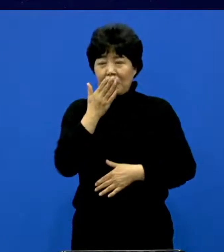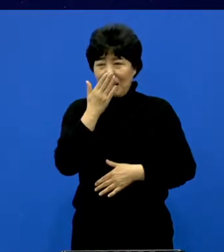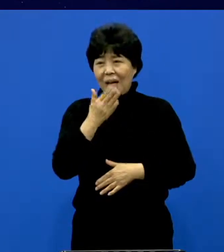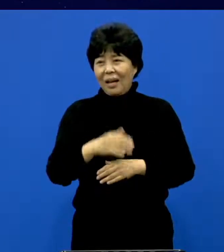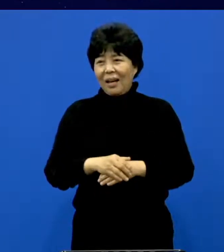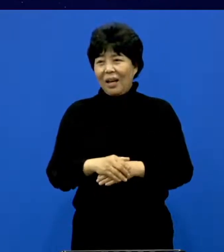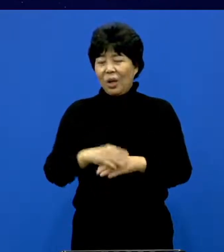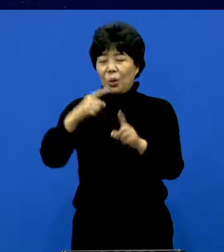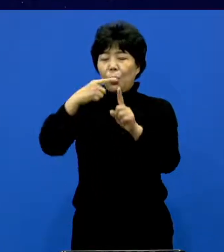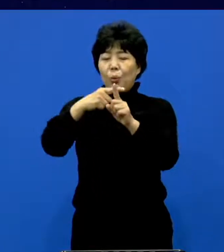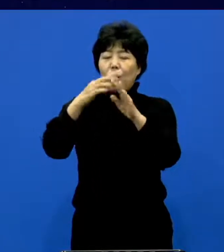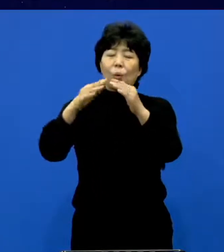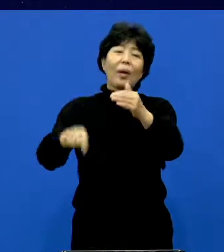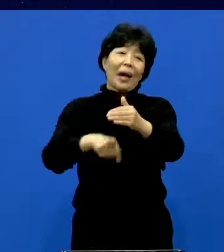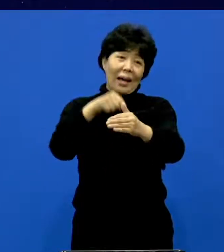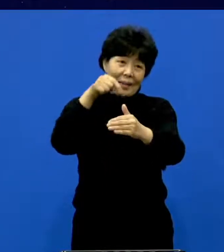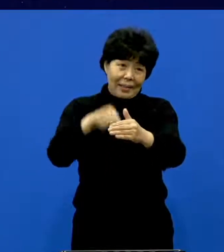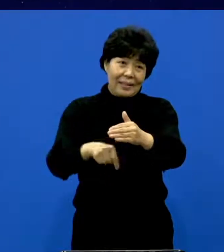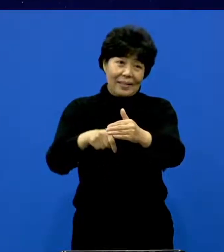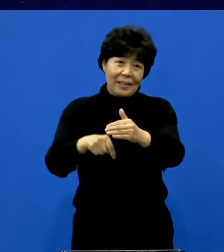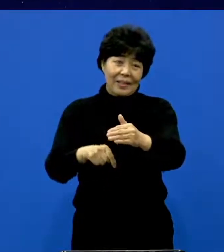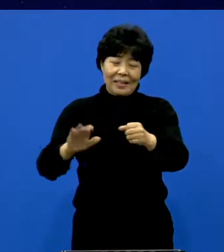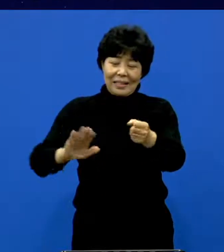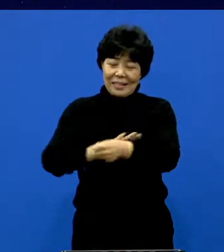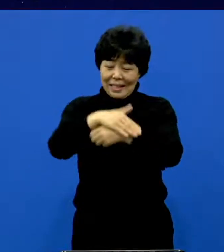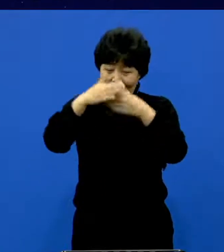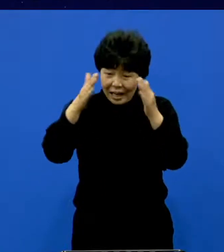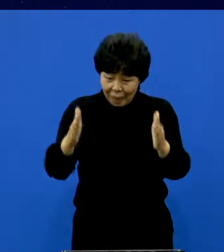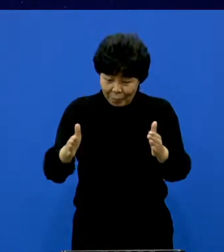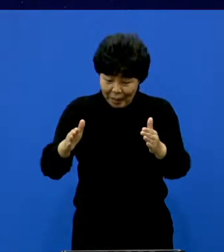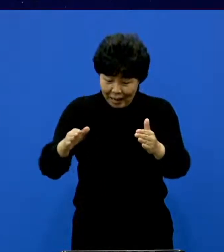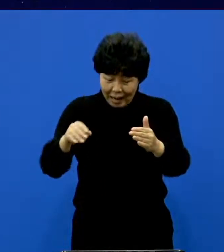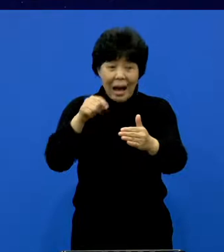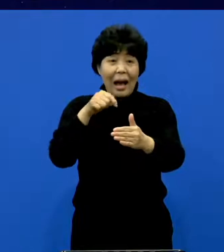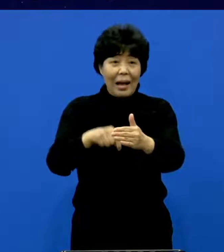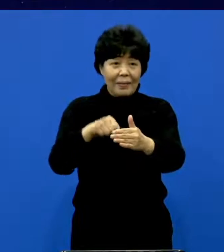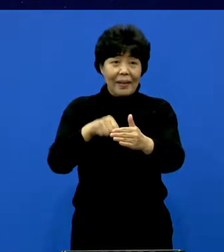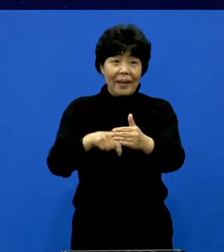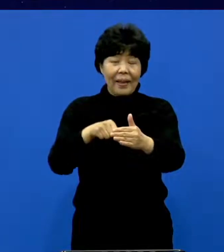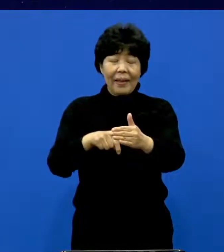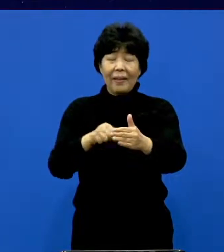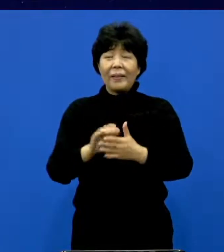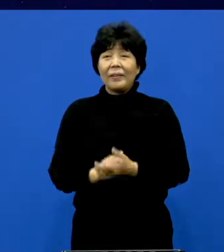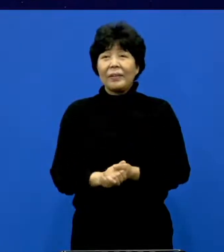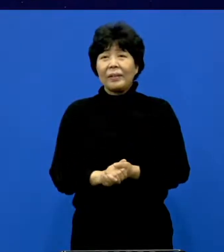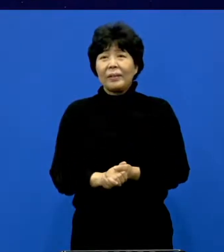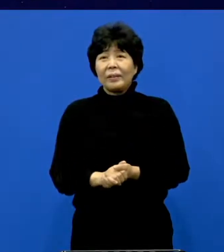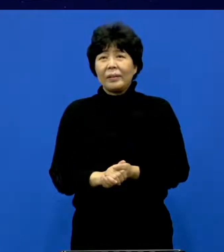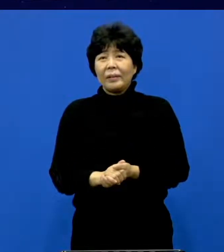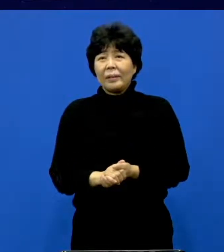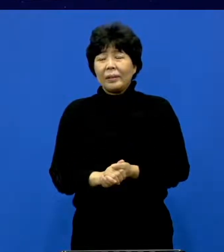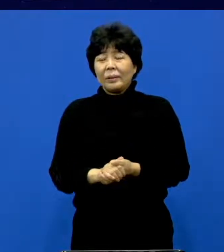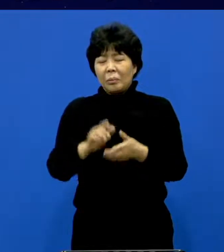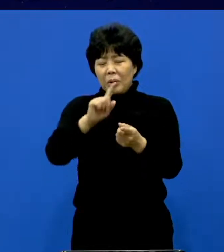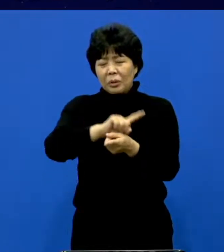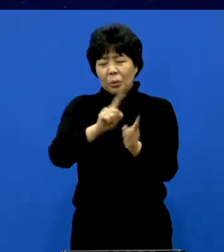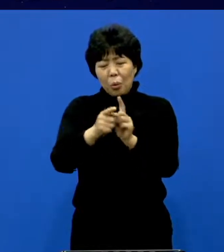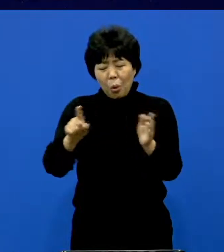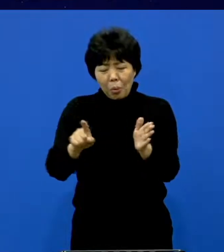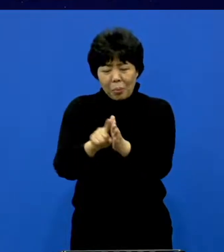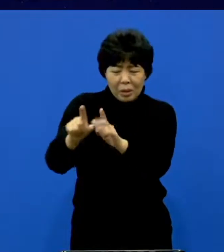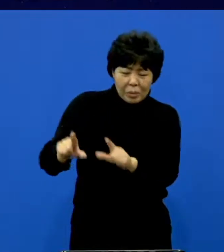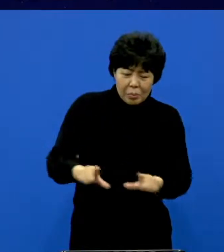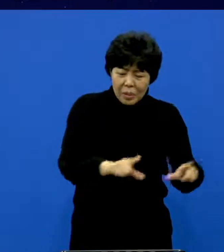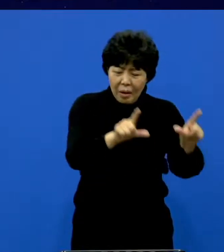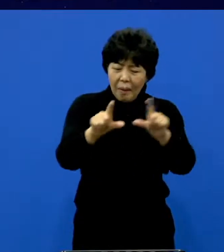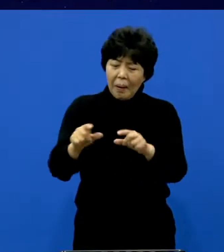여러분, 교회 안에서 특별히 사랑방 안으로 들어가면, 사랑방 안으로 들어가지 않으면 사실 신앙생활을 어떻게 하는지 알 길이 없어요. 사실 자기